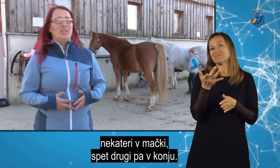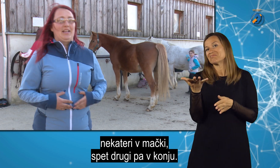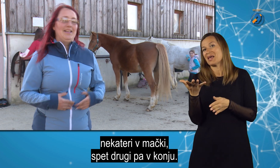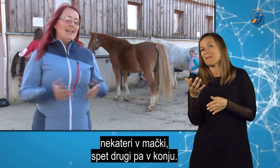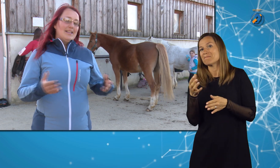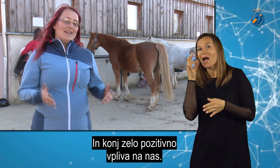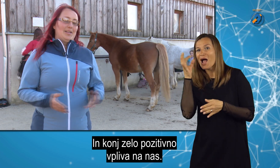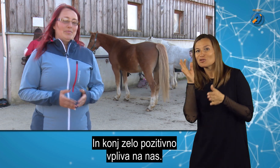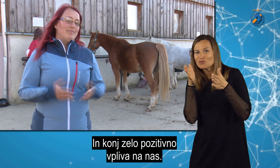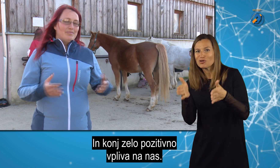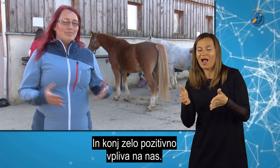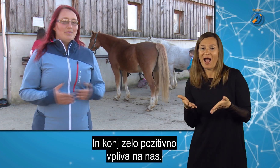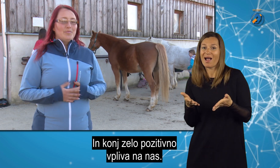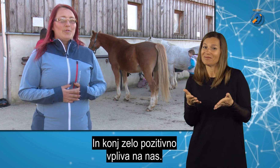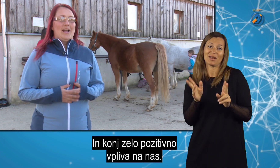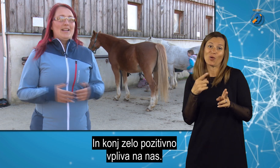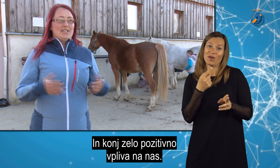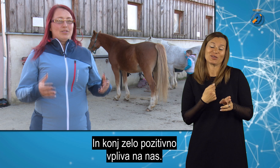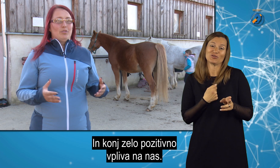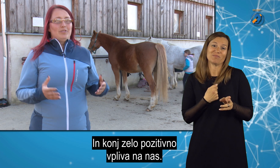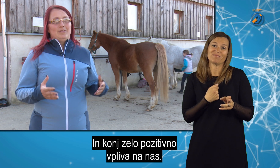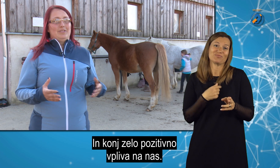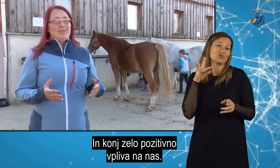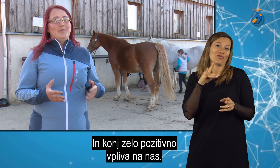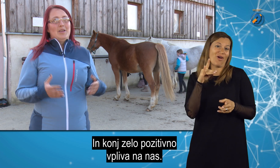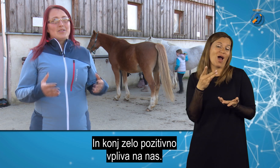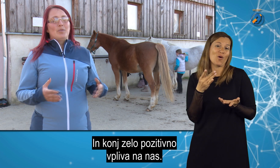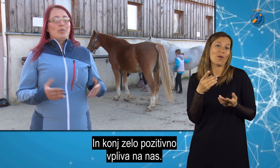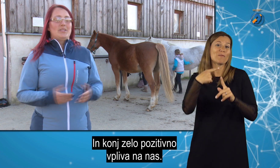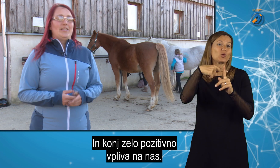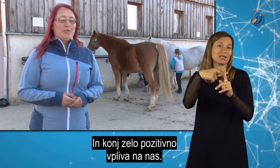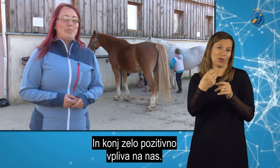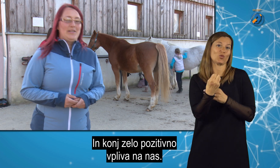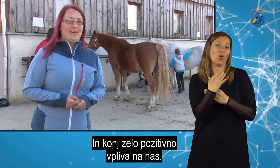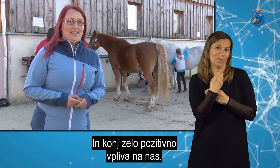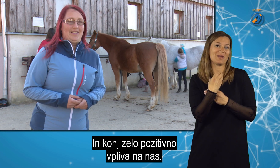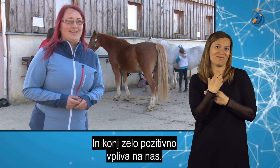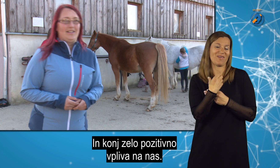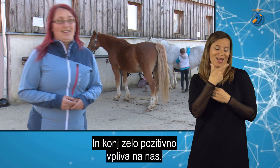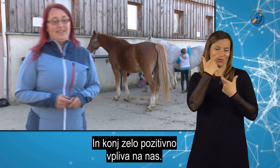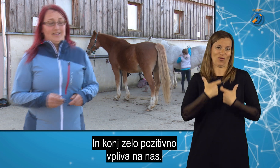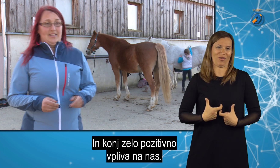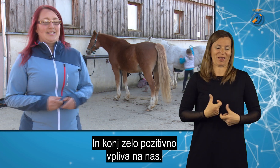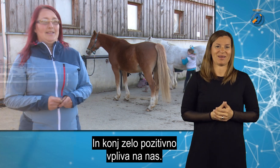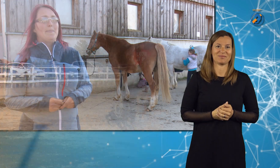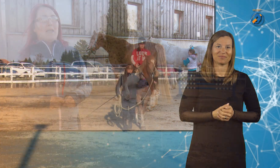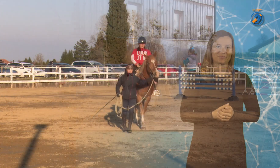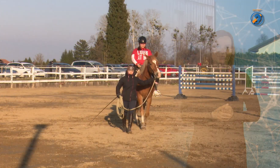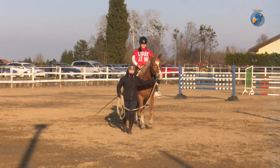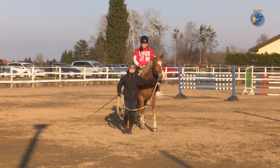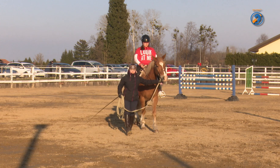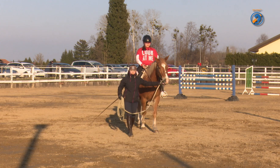v mački, ne. Tako da, bomo rekli, je zelo pozitivno vpliva na nas, ne.